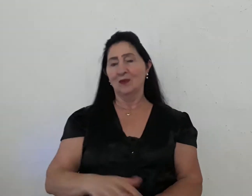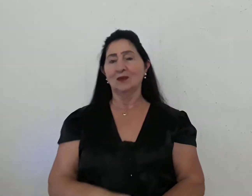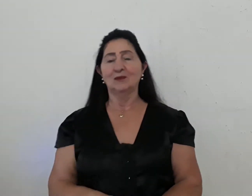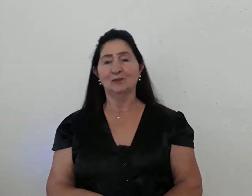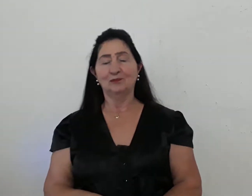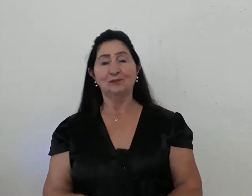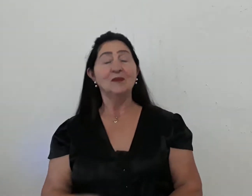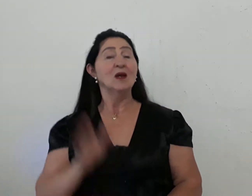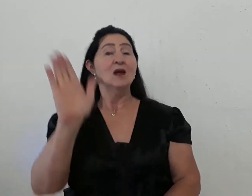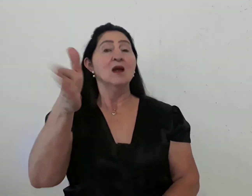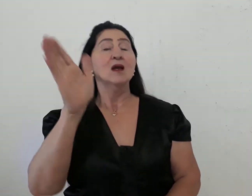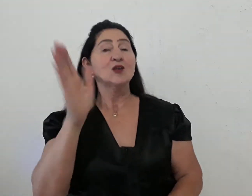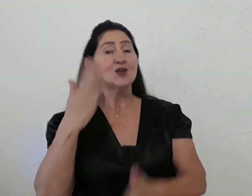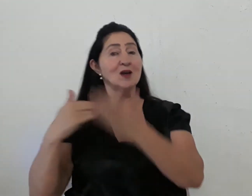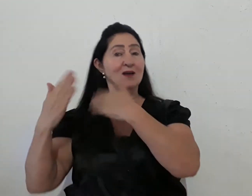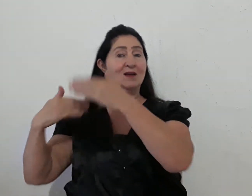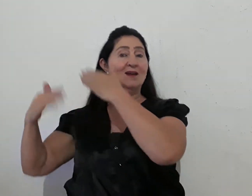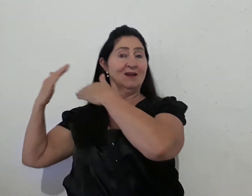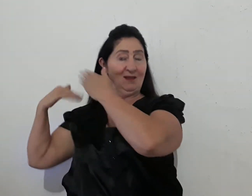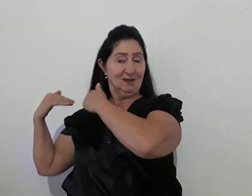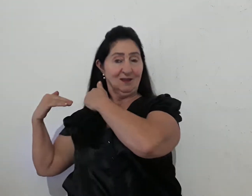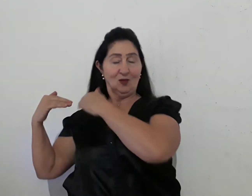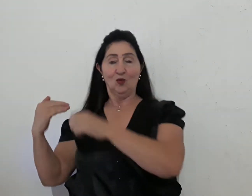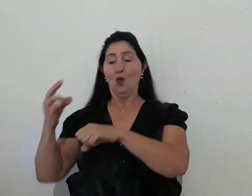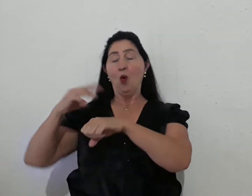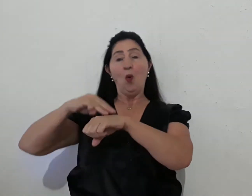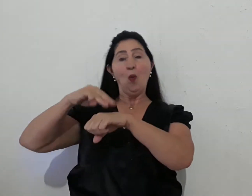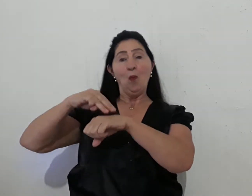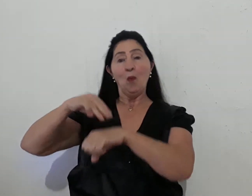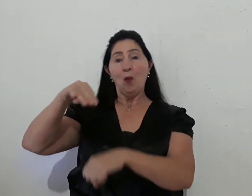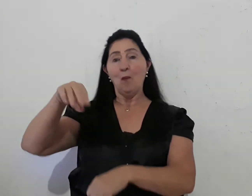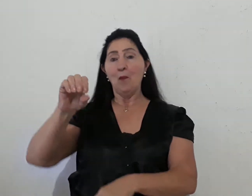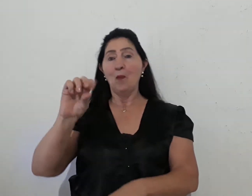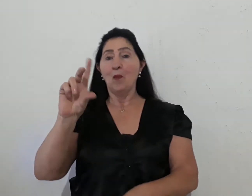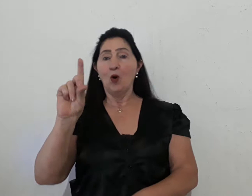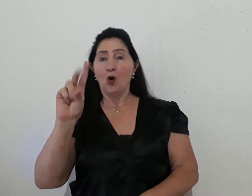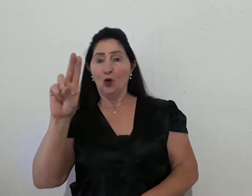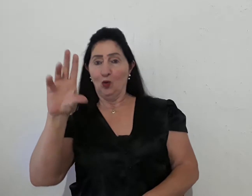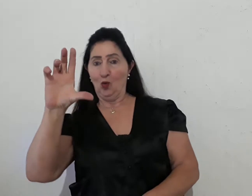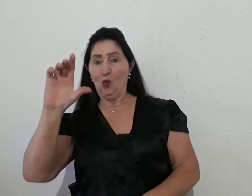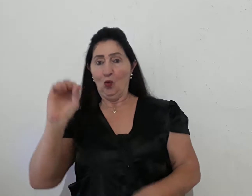já foi trabalhado no módulo anterior do nosso curso de Libras.